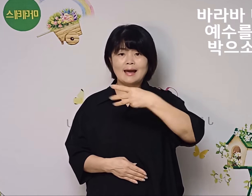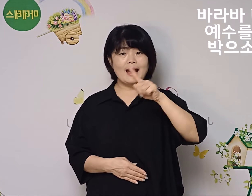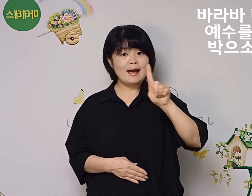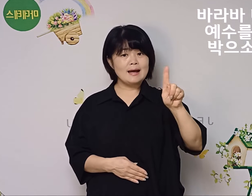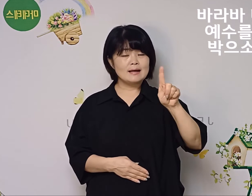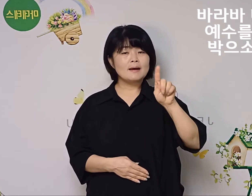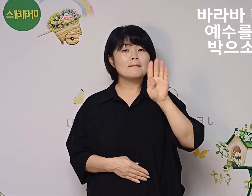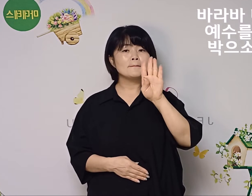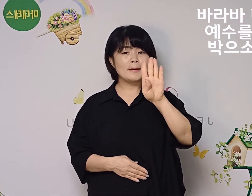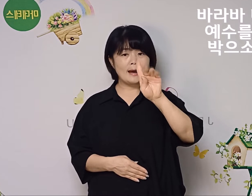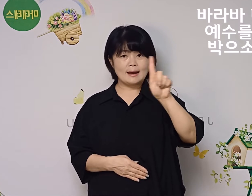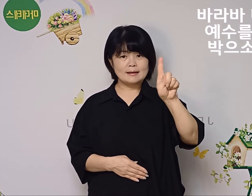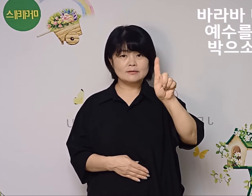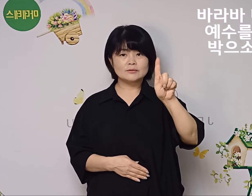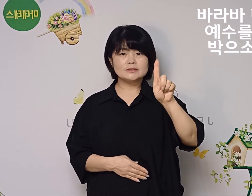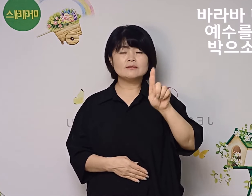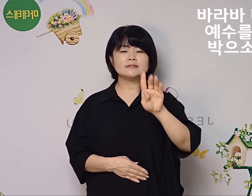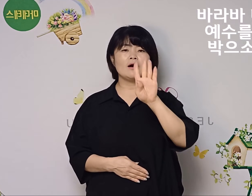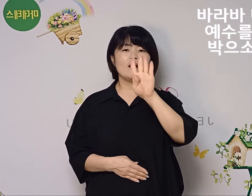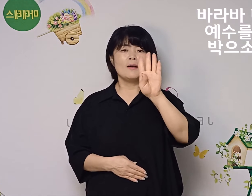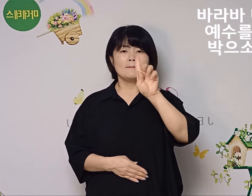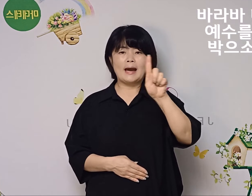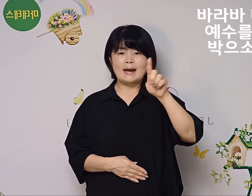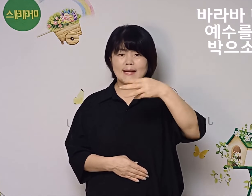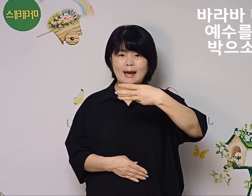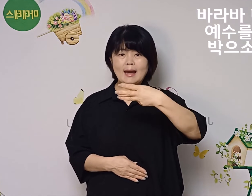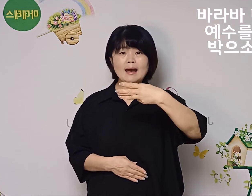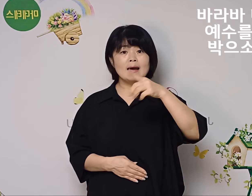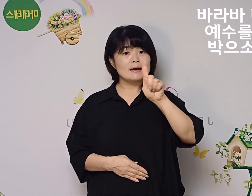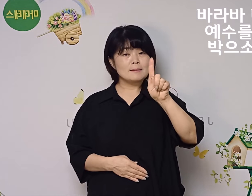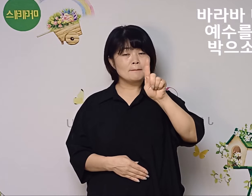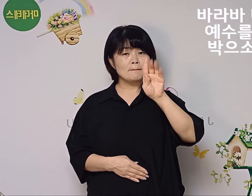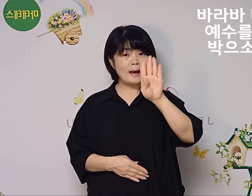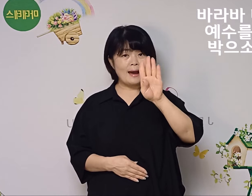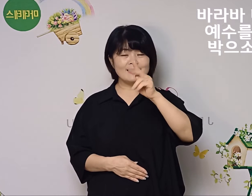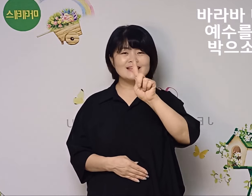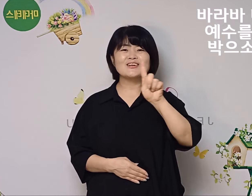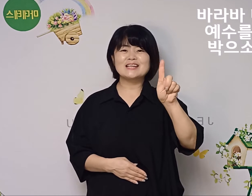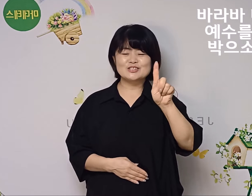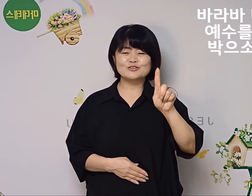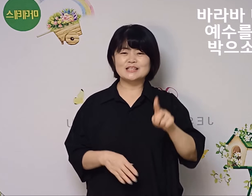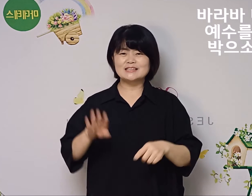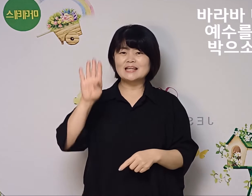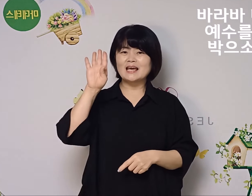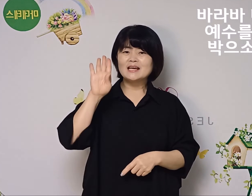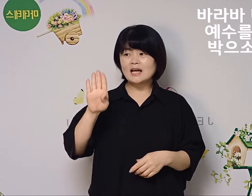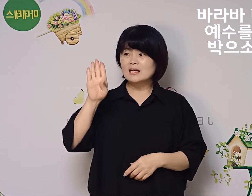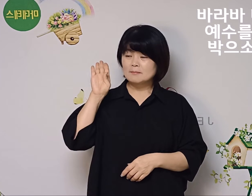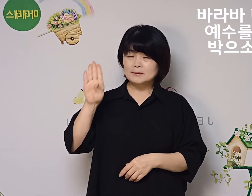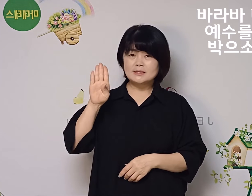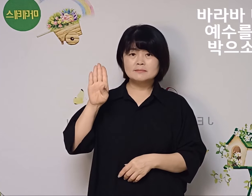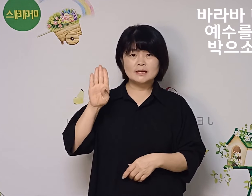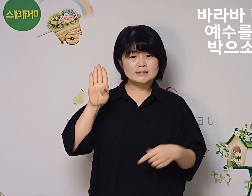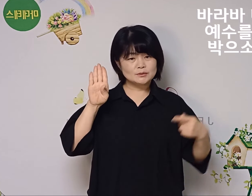라, 바거든요. 그래서 바라, 바 이렇게 하셔도 되는데, 비읍을